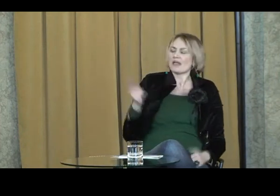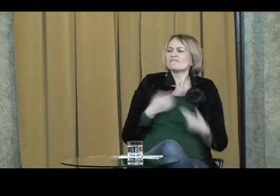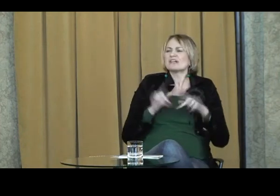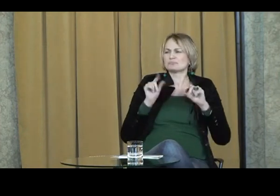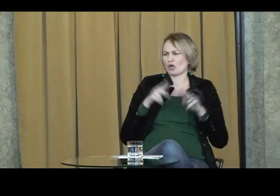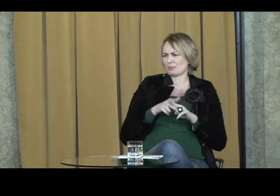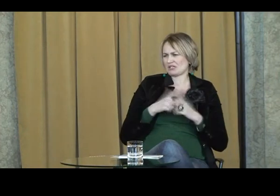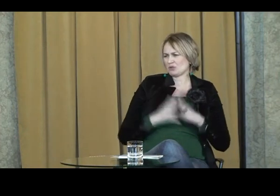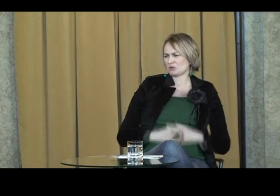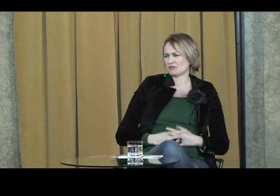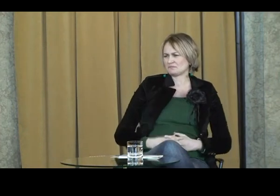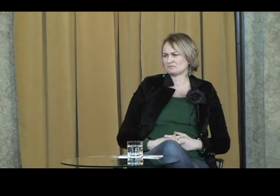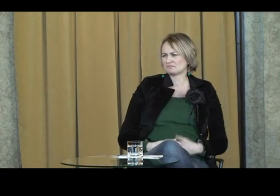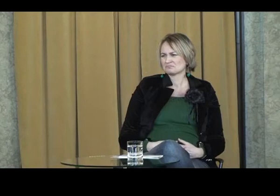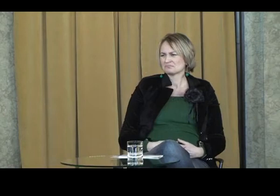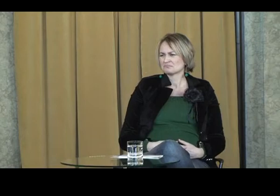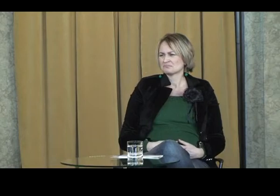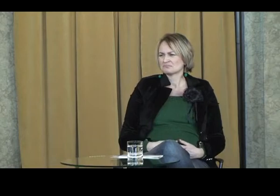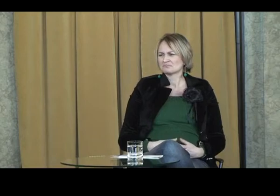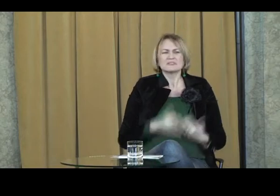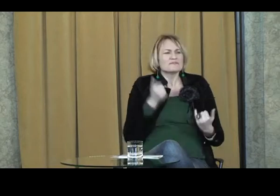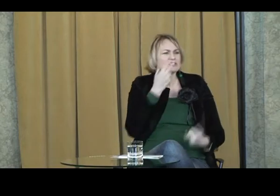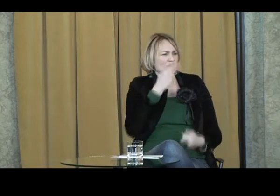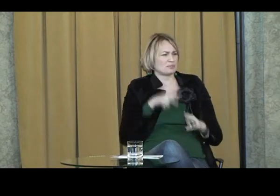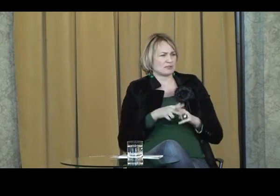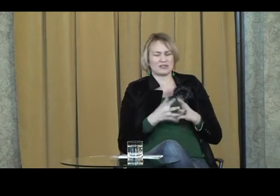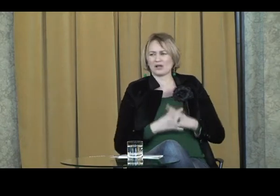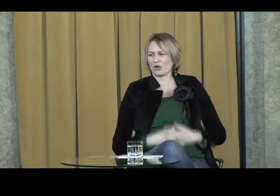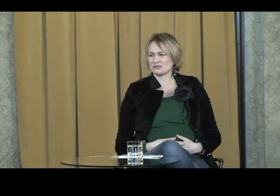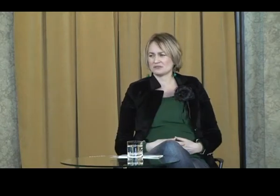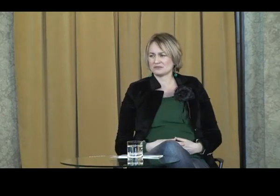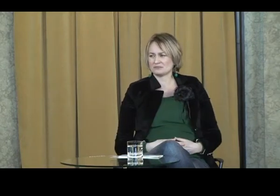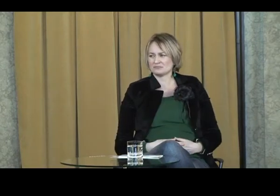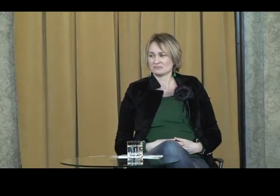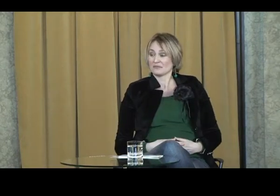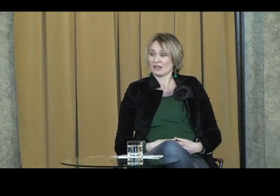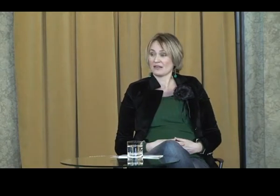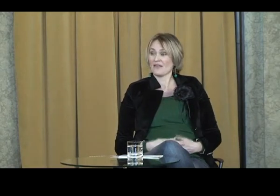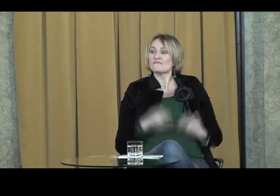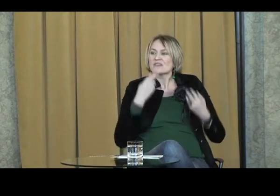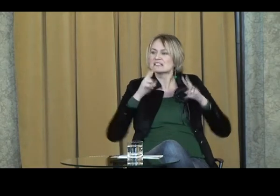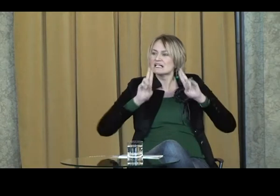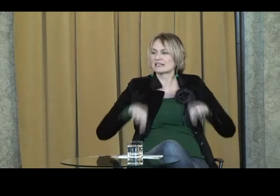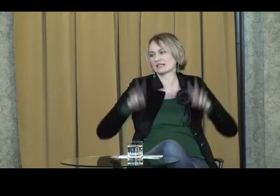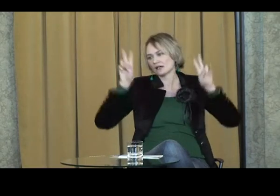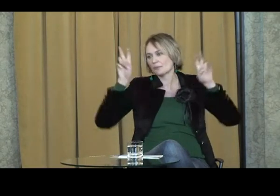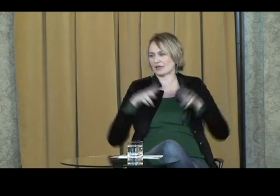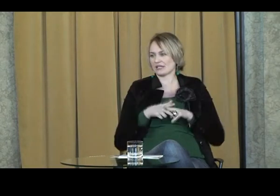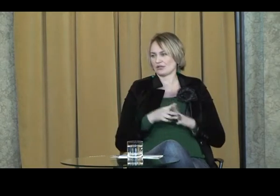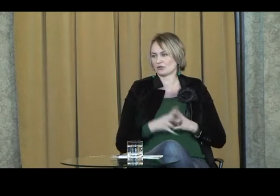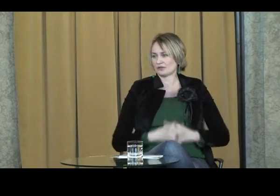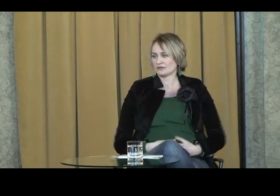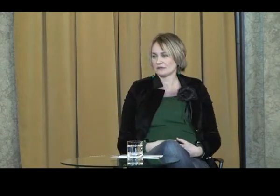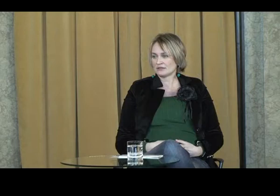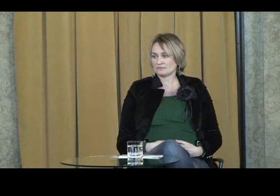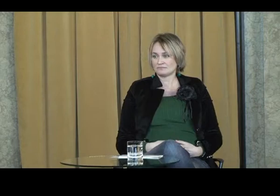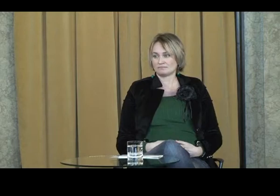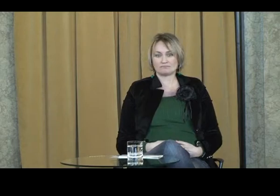Ich frage Sie, was bedeutet Behinderung? Wie sehen Behinderungen aus? Wer ist richtig